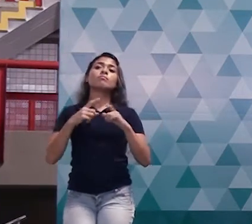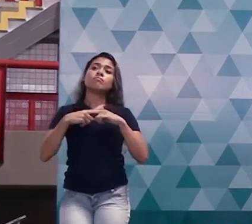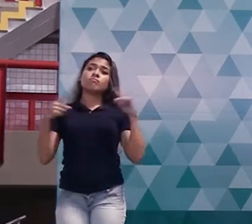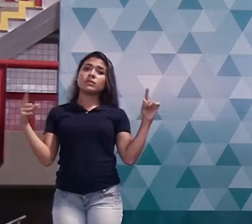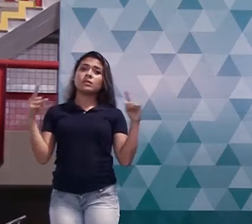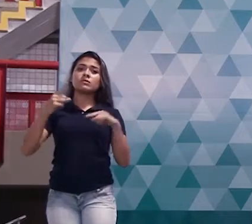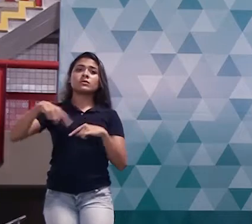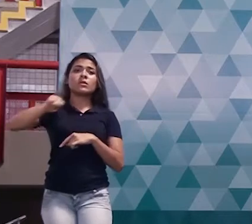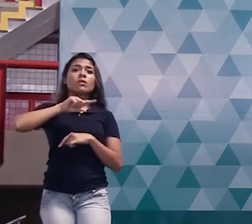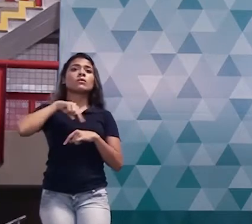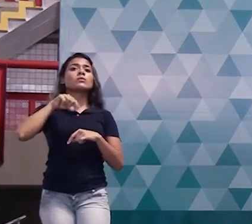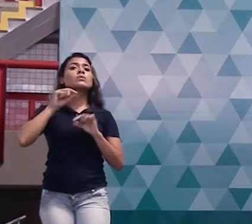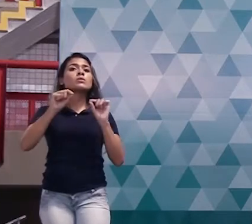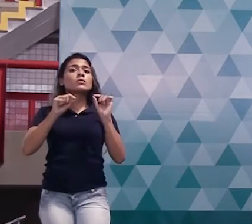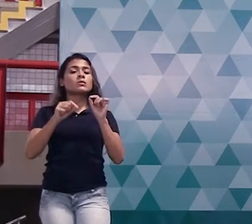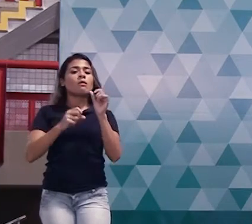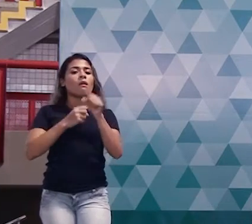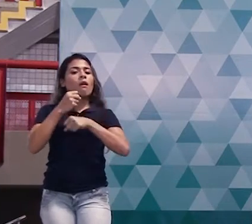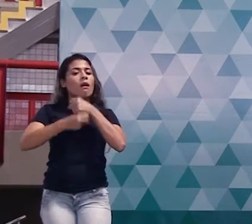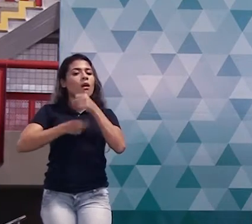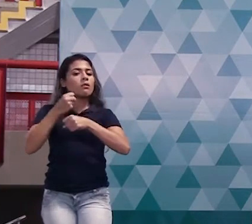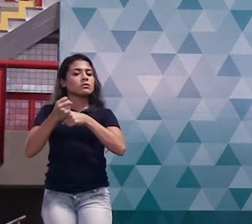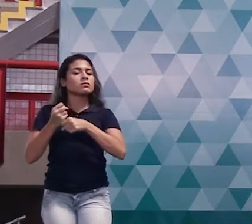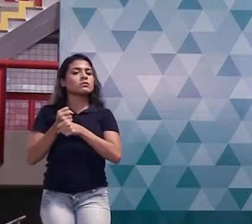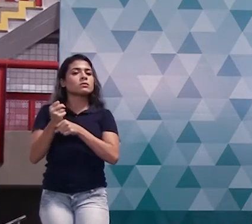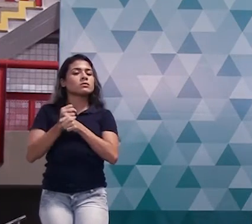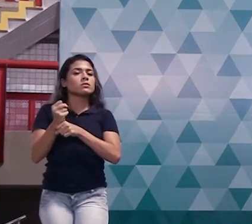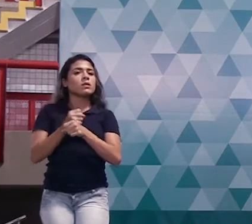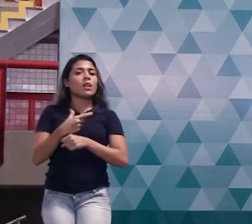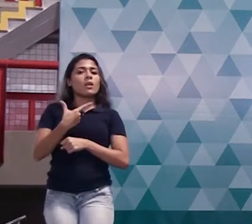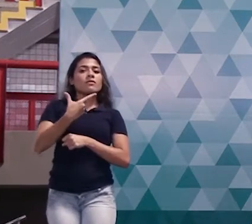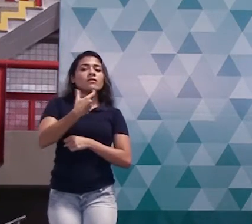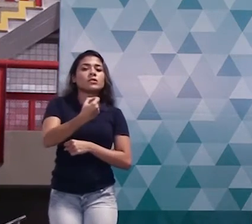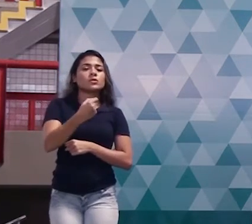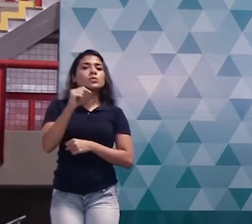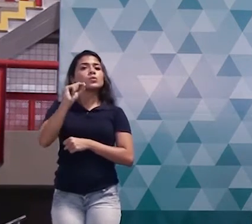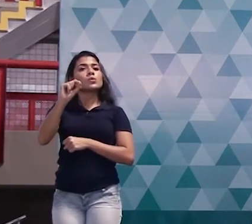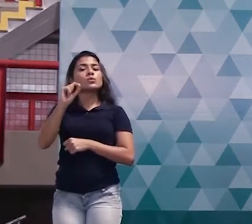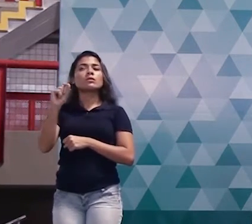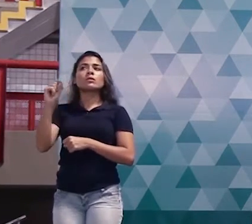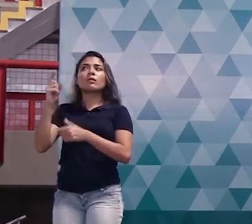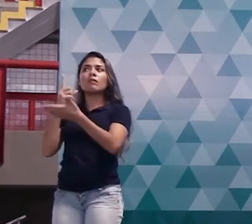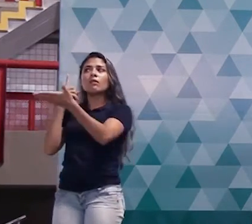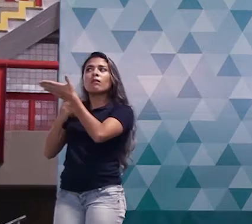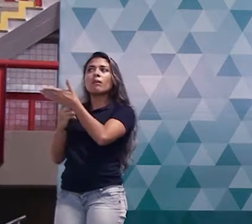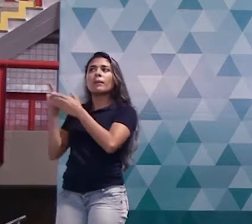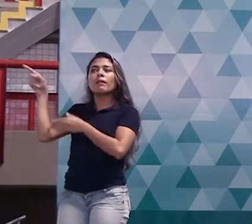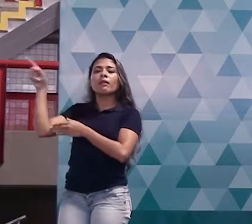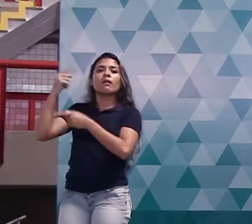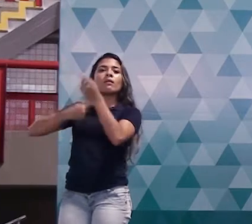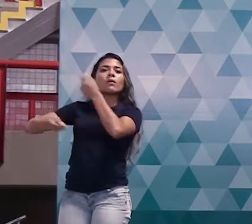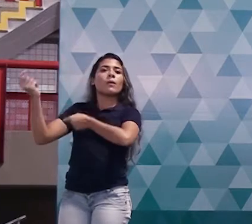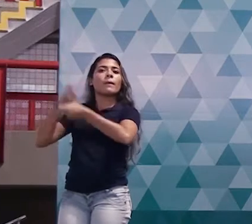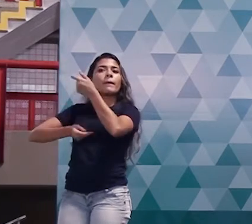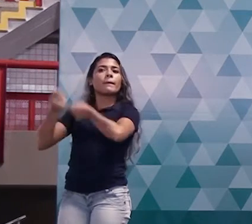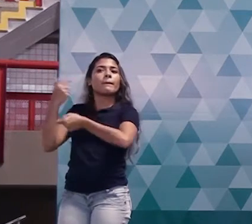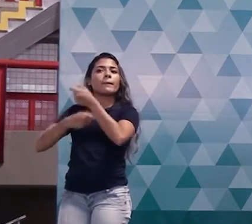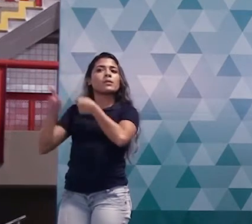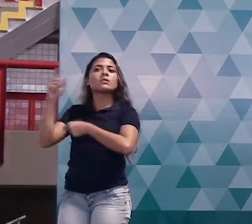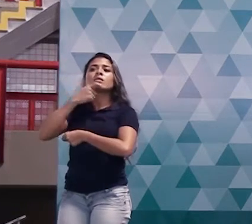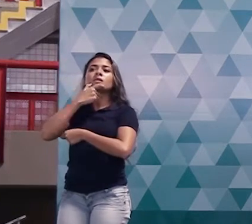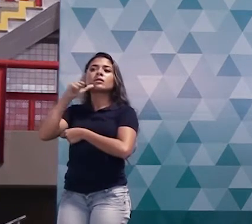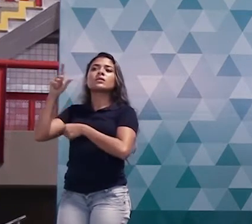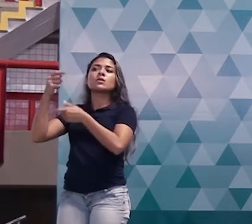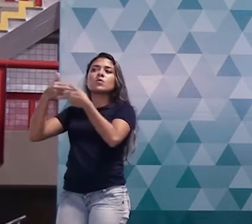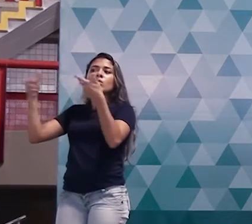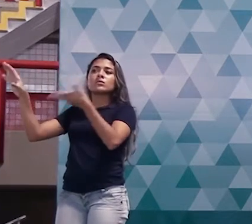mais 20 anos, prorrogar por mais 20 anos os acordos comerciais que a gente tinha com a Inglaterra, para que os produtos dela fossem vendidos aqui.